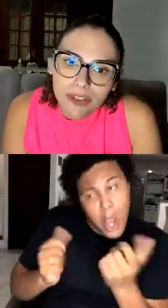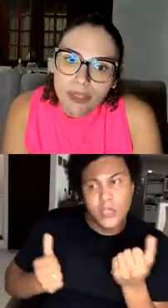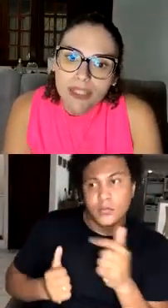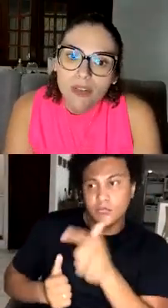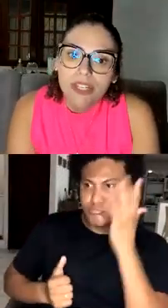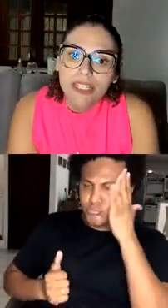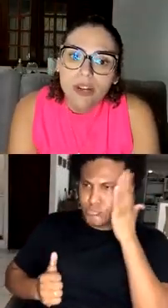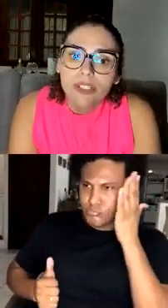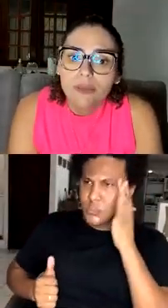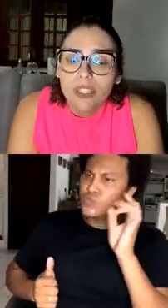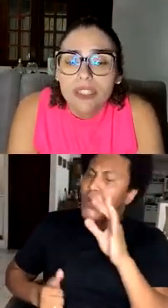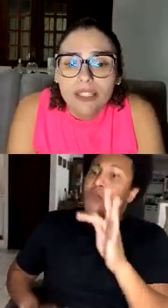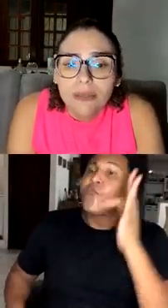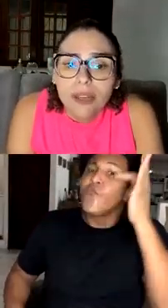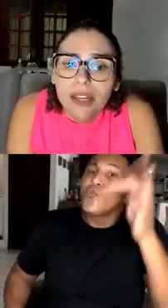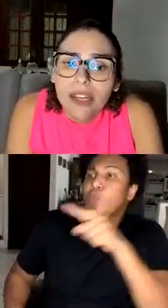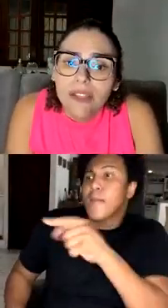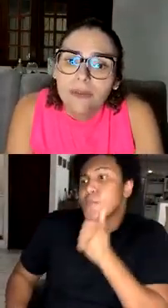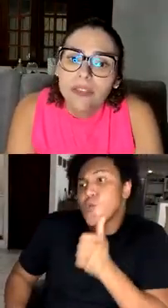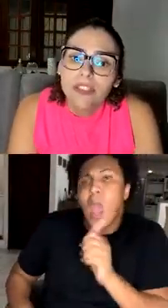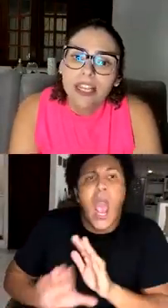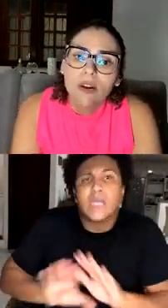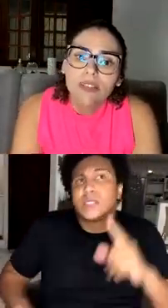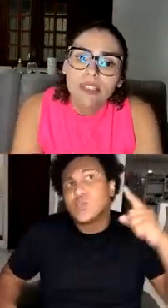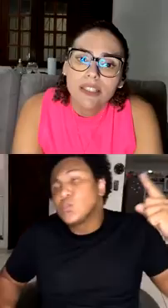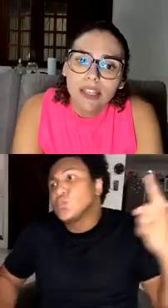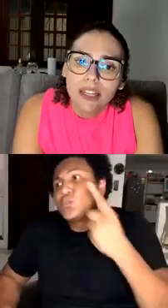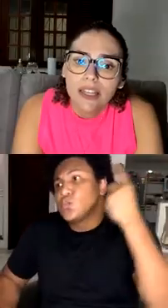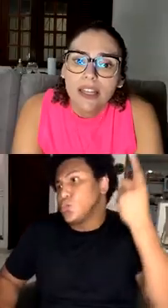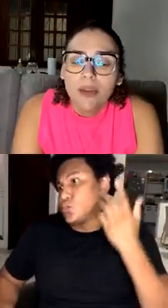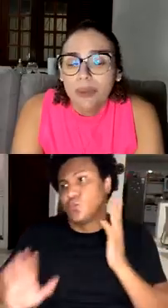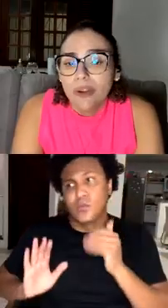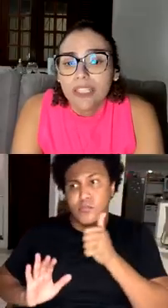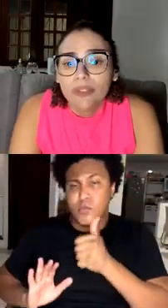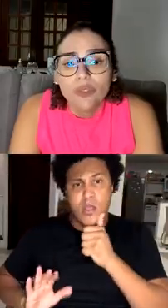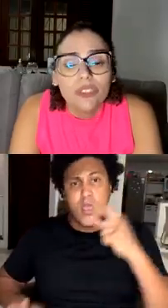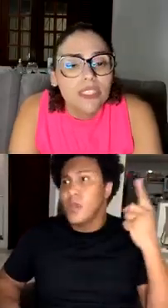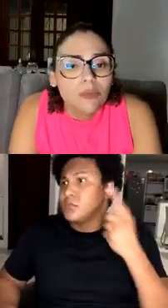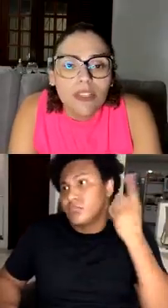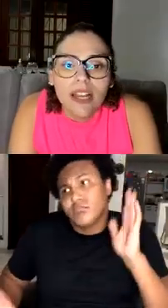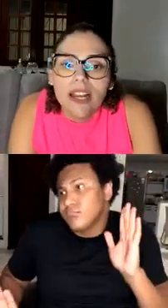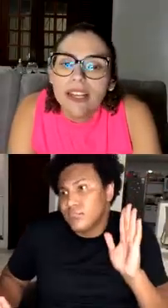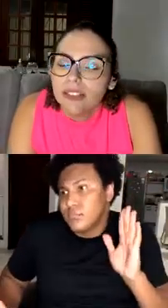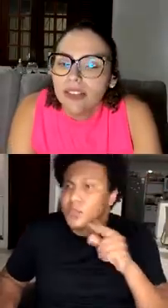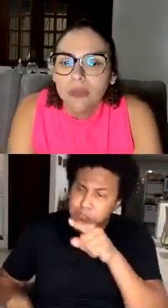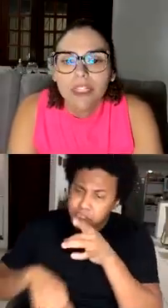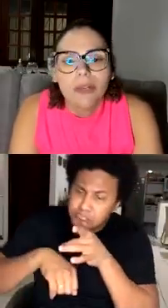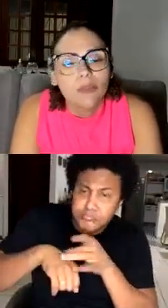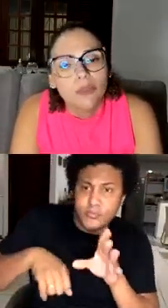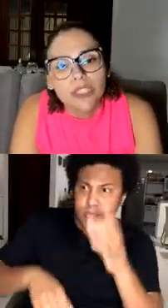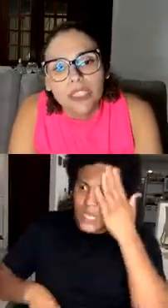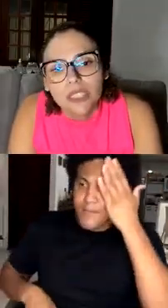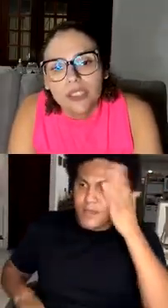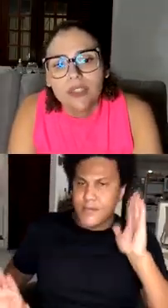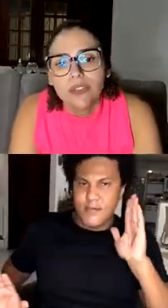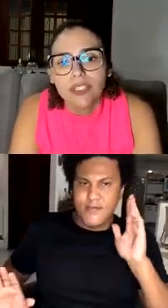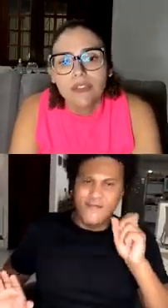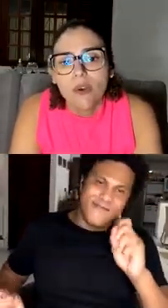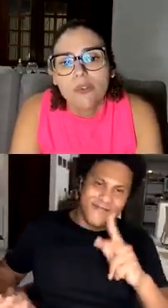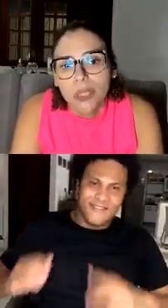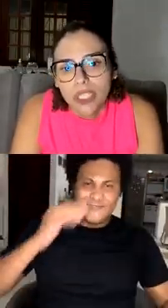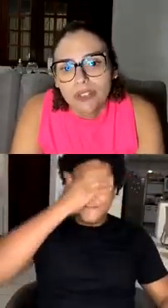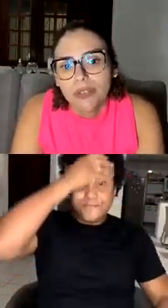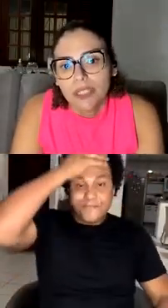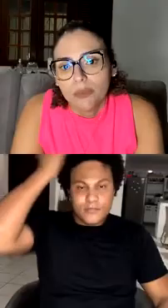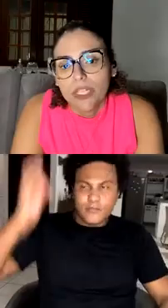essa informação, orientar outras meninas também. Se acontecer... Porque acontece com todas as mulheres passam por isso. Então, se você vê